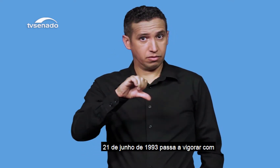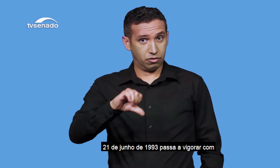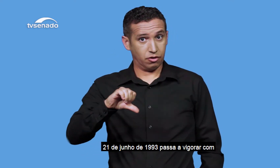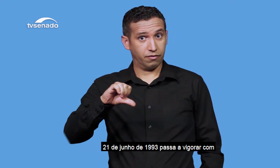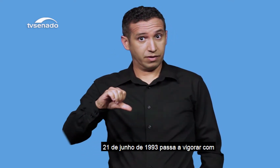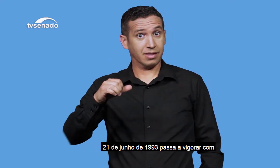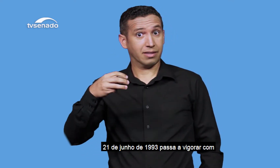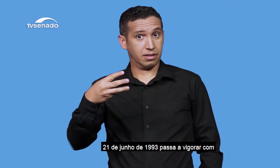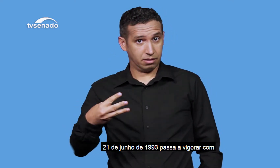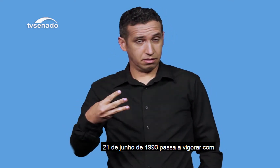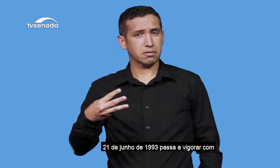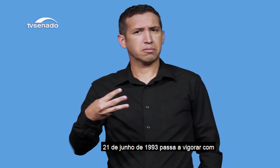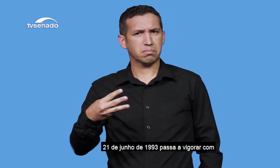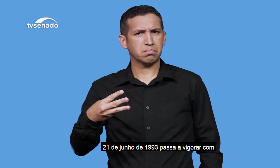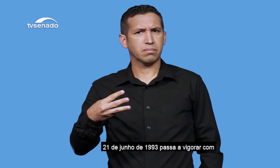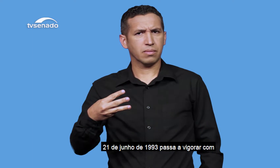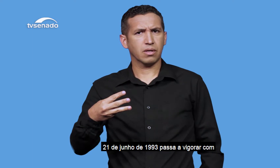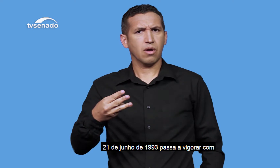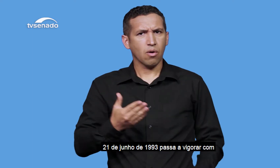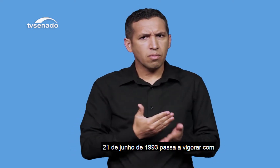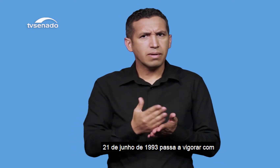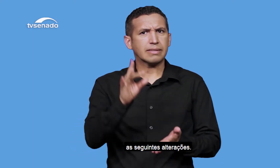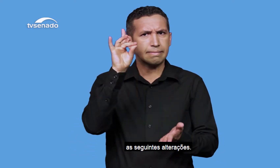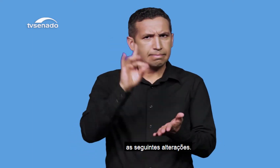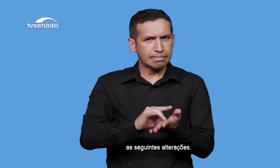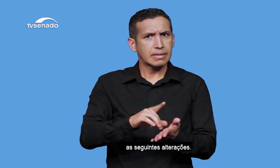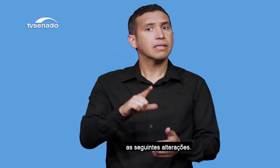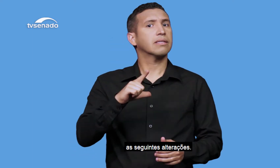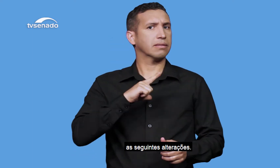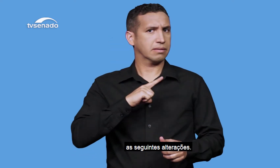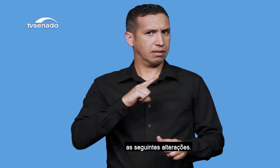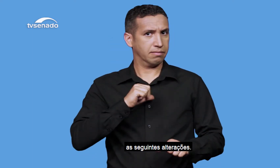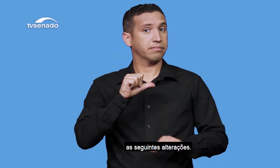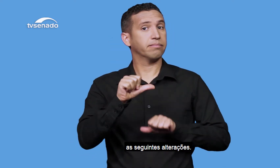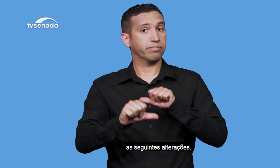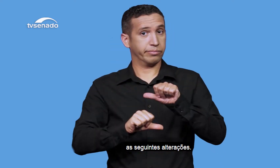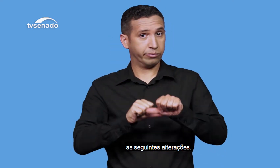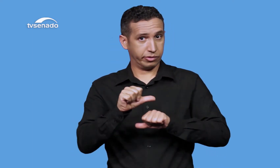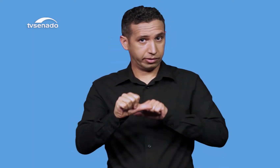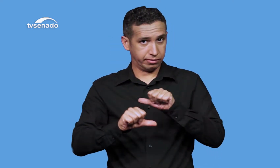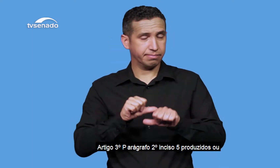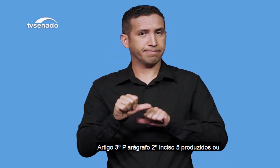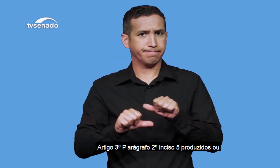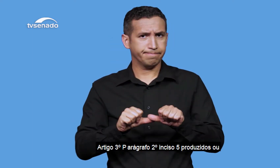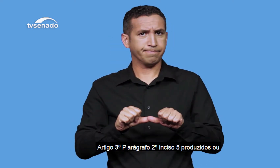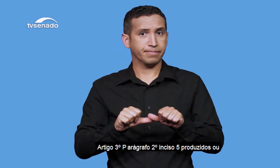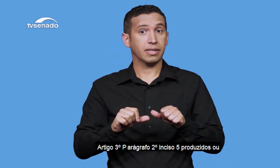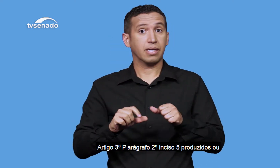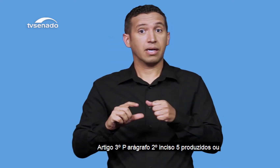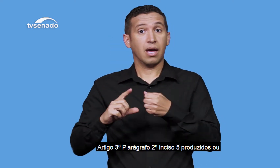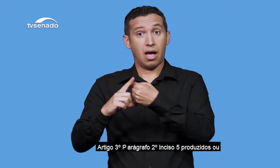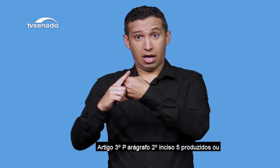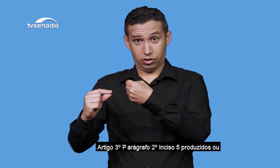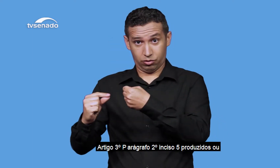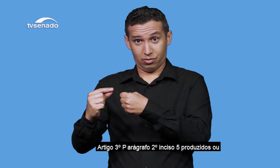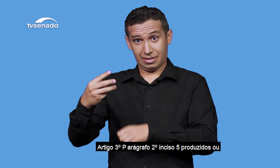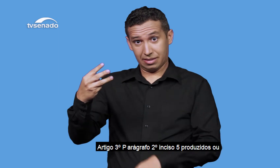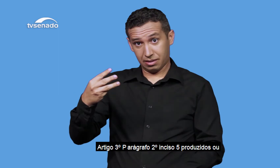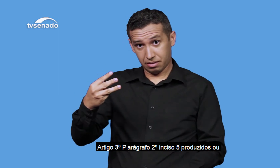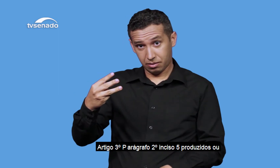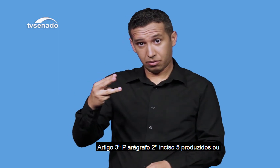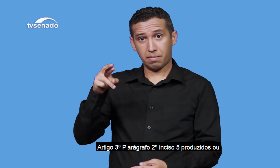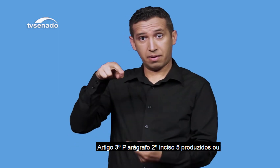1993 passa a vigorar com as seguintes alterações artigo 3º parágrafo